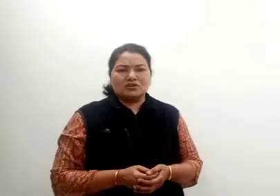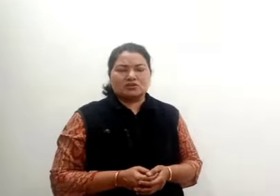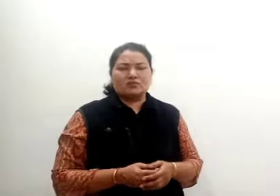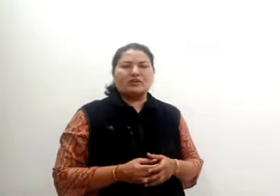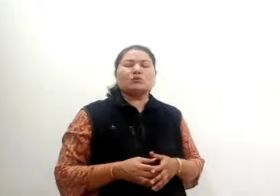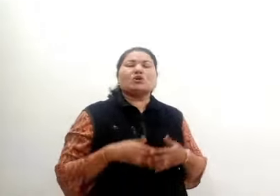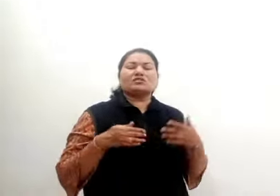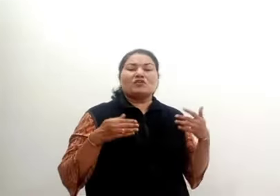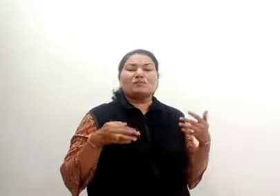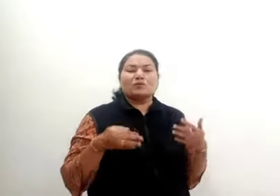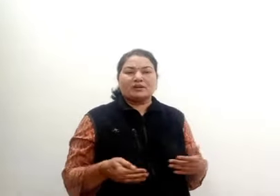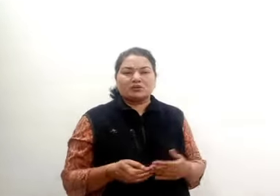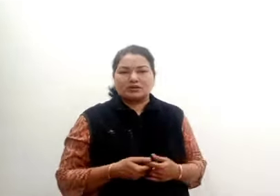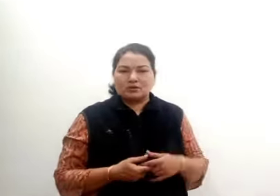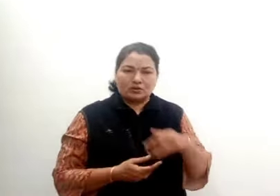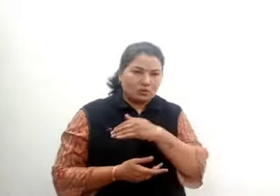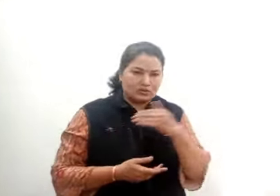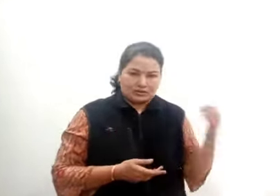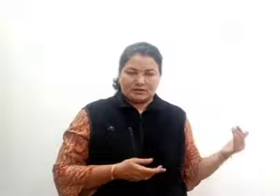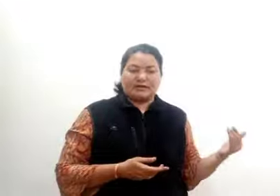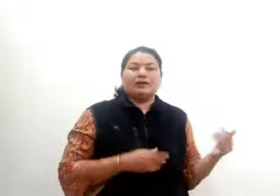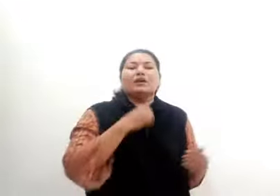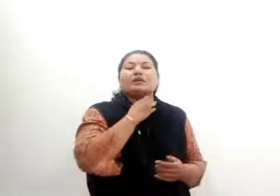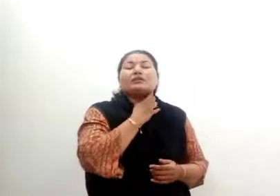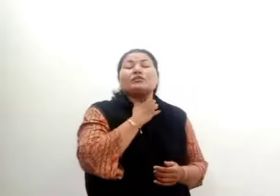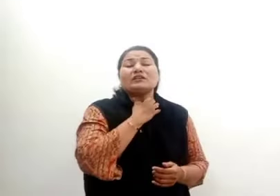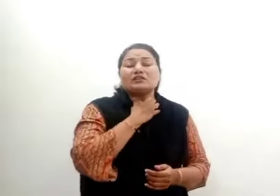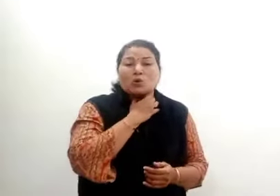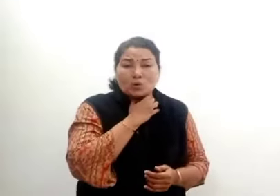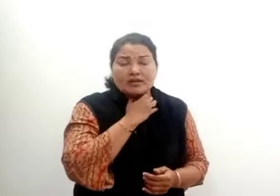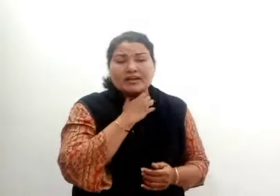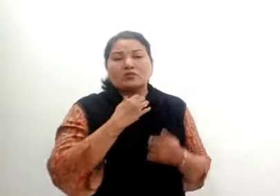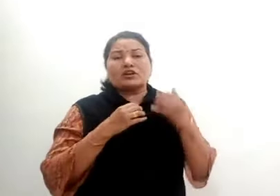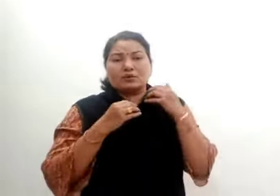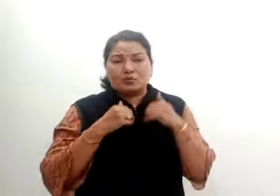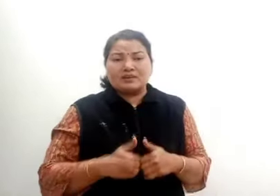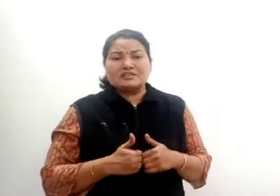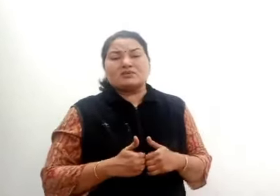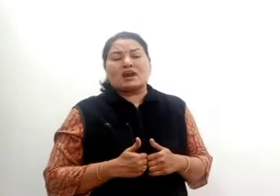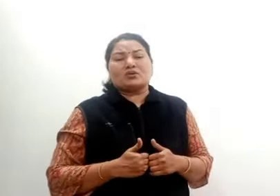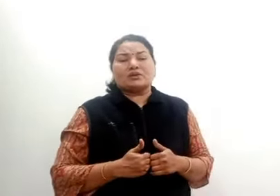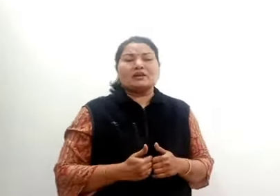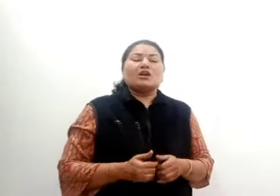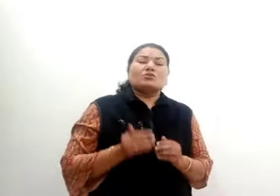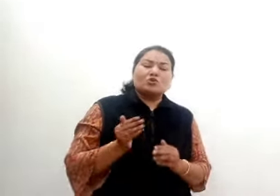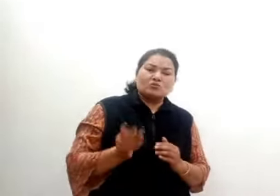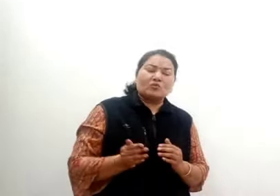करतो. वी डू लॉट्स ऑफ मुवमेंट होल डे. During this whole day, whatever movements we are doing, those movements